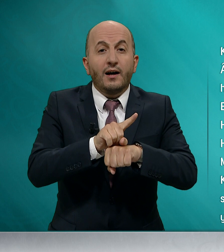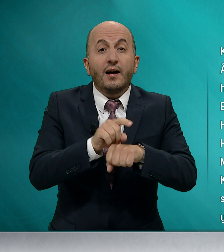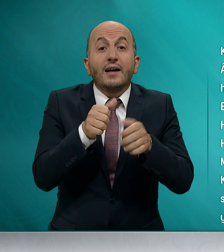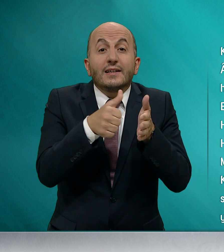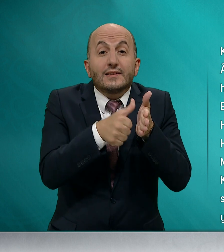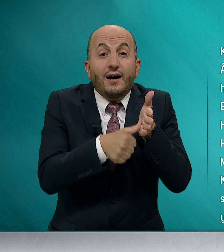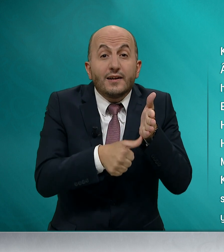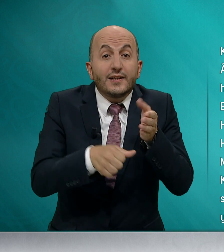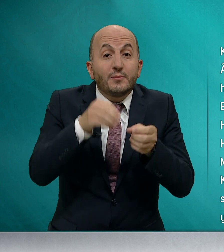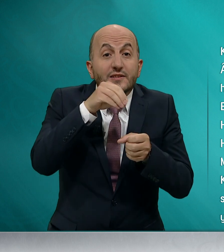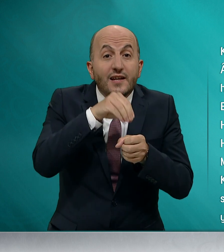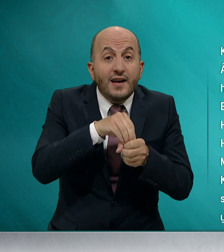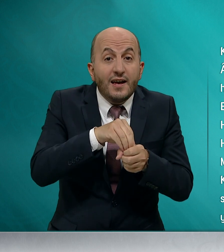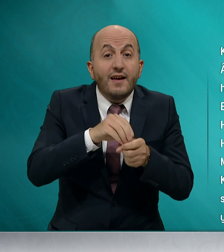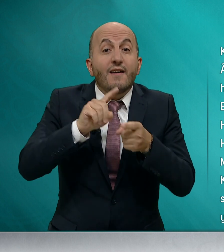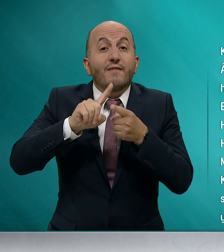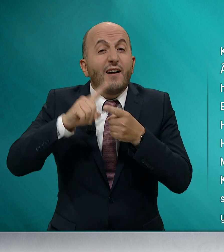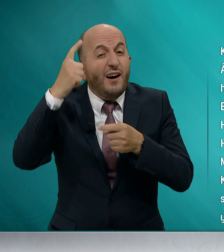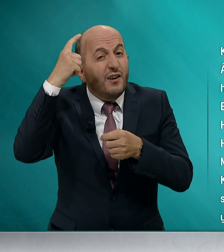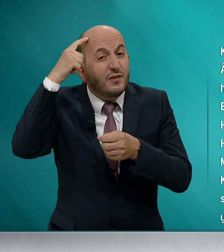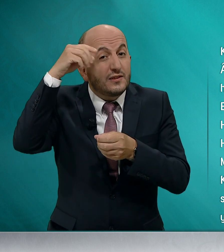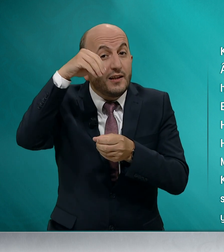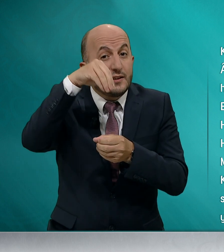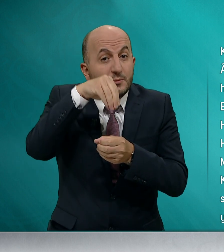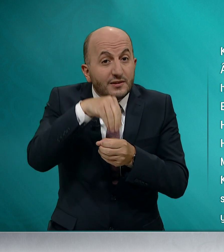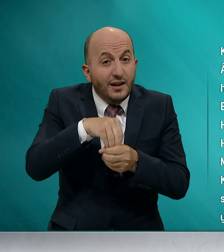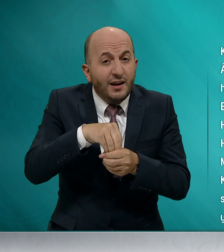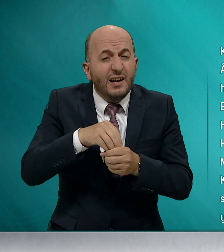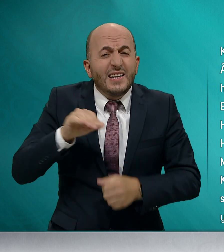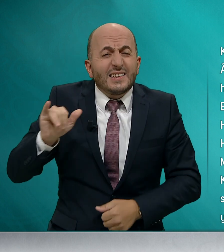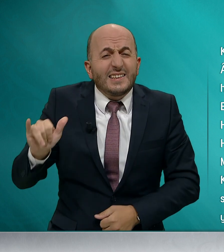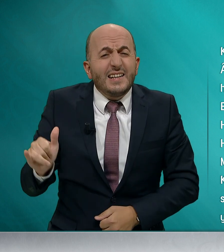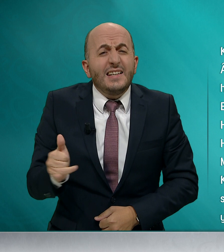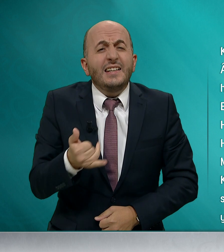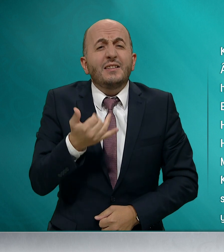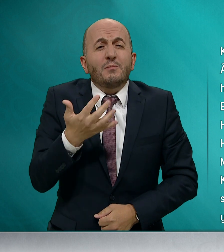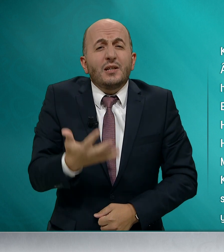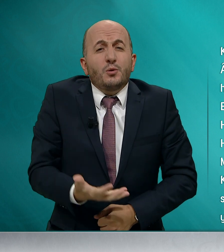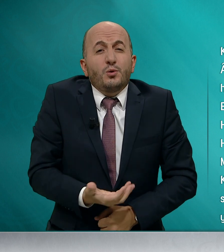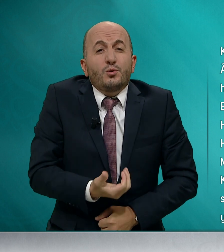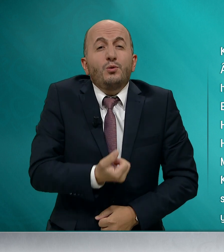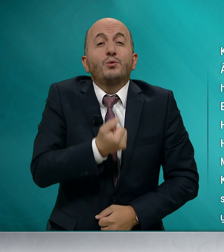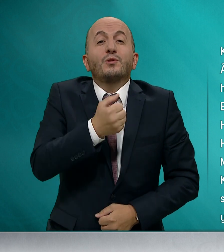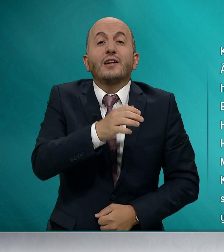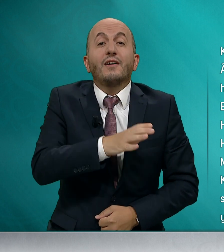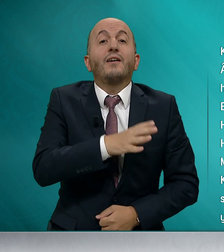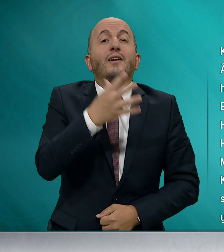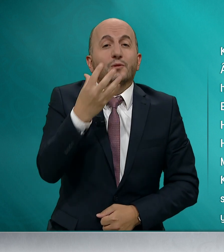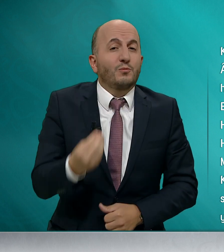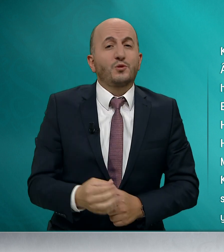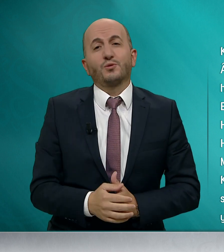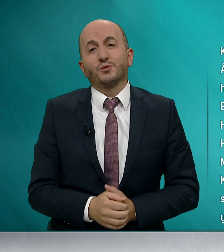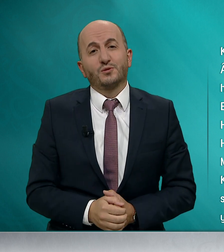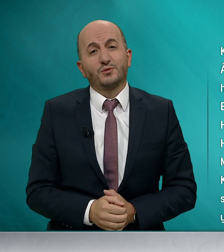zamanda tarihimizde ve hafızalarımızda derin bir hüzün ile